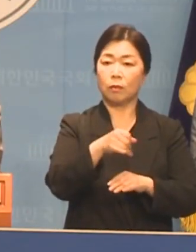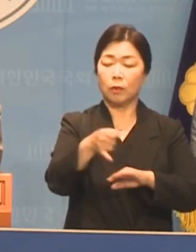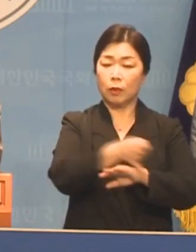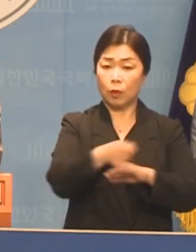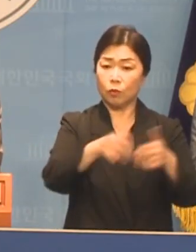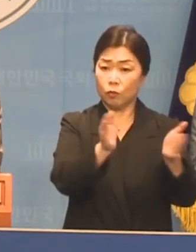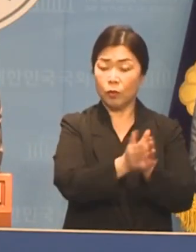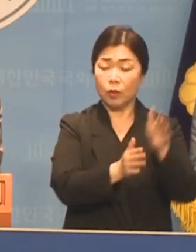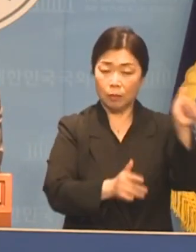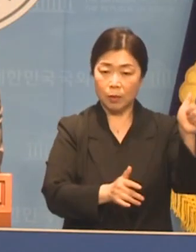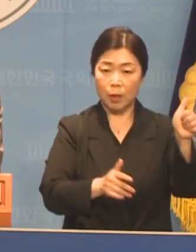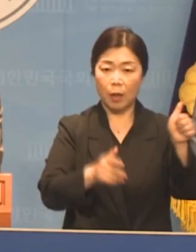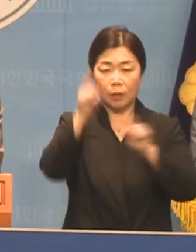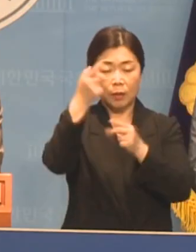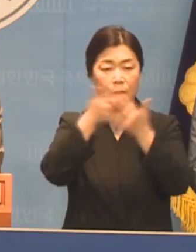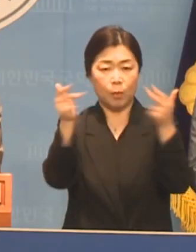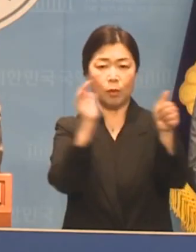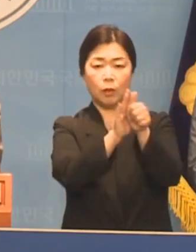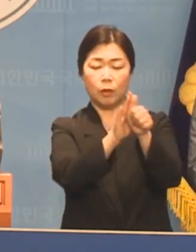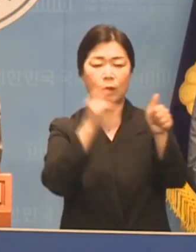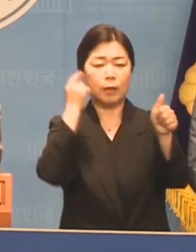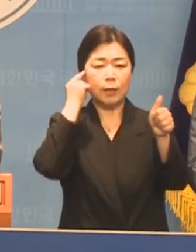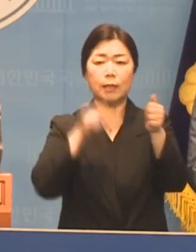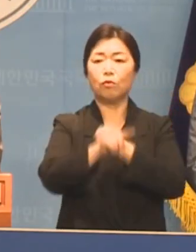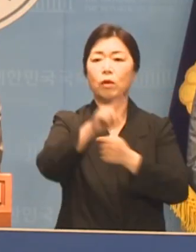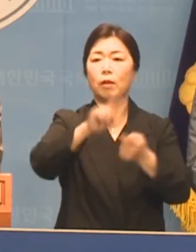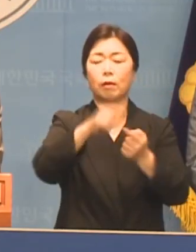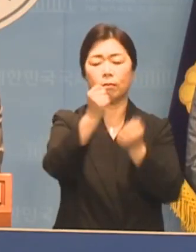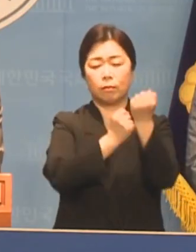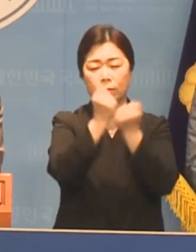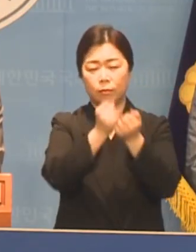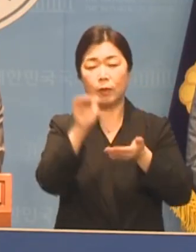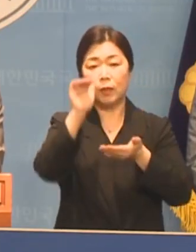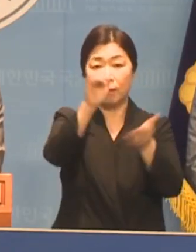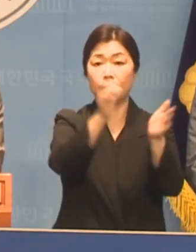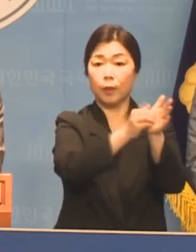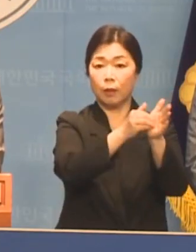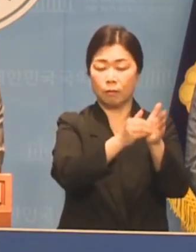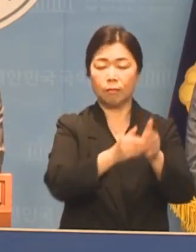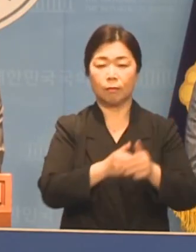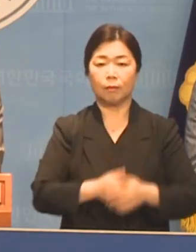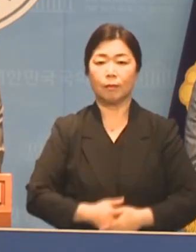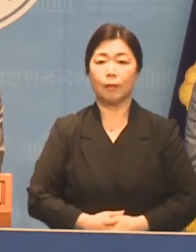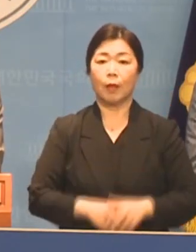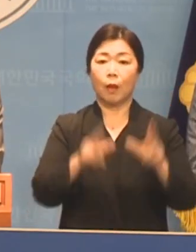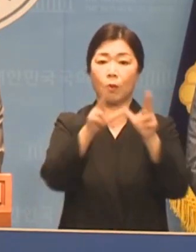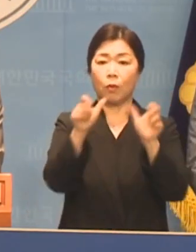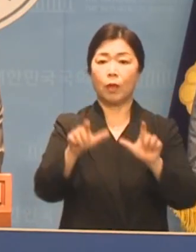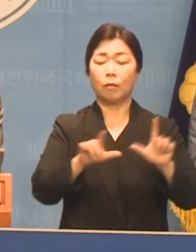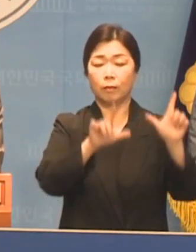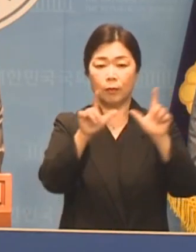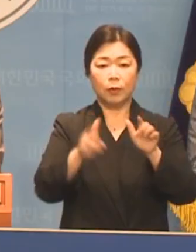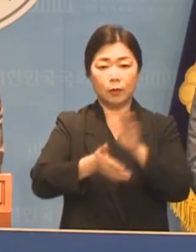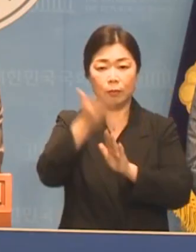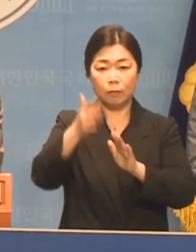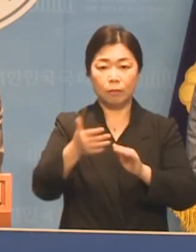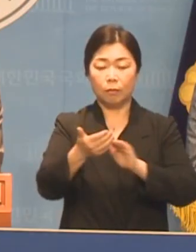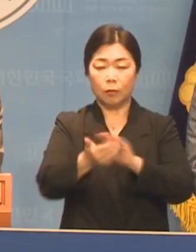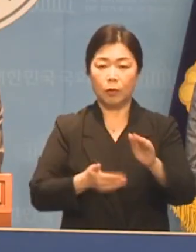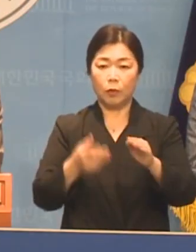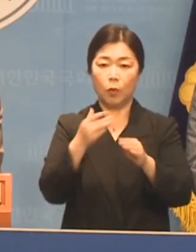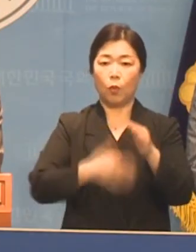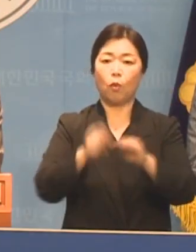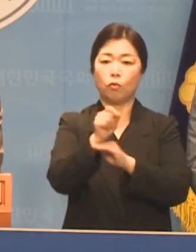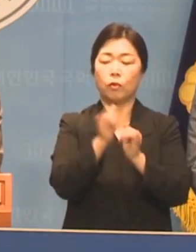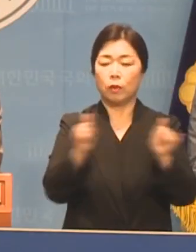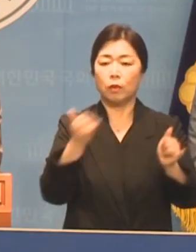대통령 후보를 왜 지지하는지 말씀을 잘해 주셨습니다. 성남시 전직 공무원, 경기도 전직